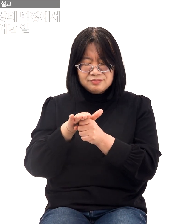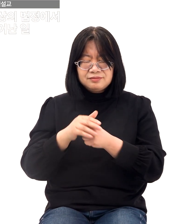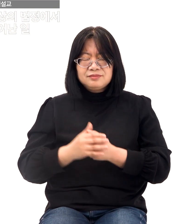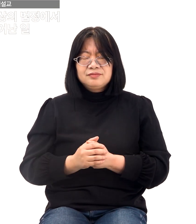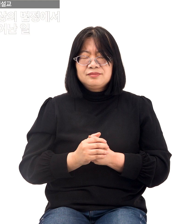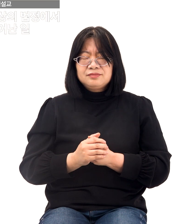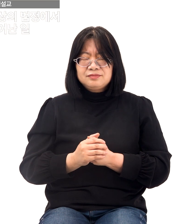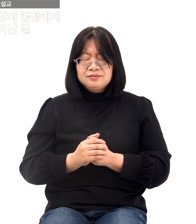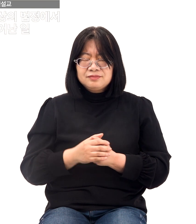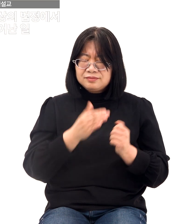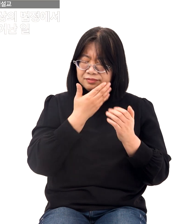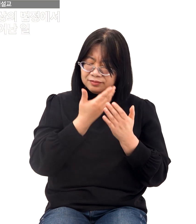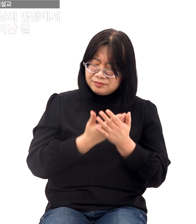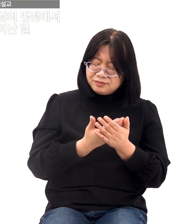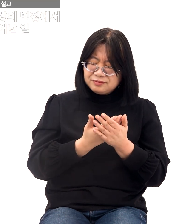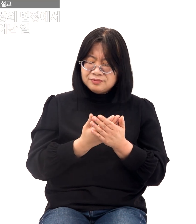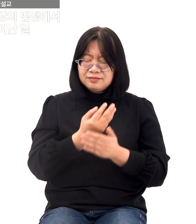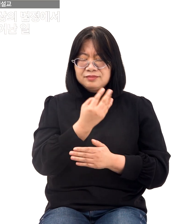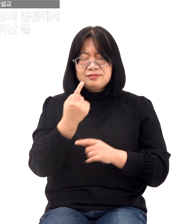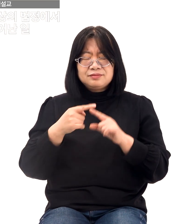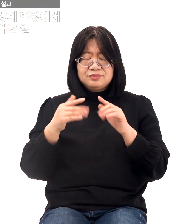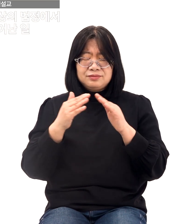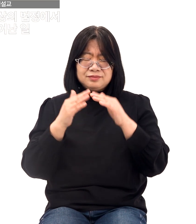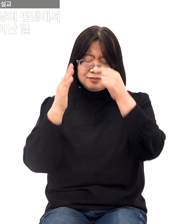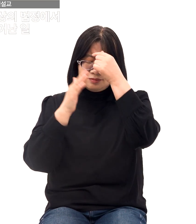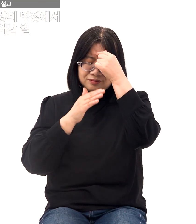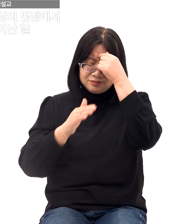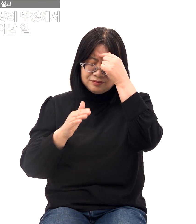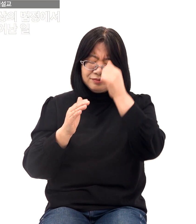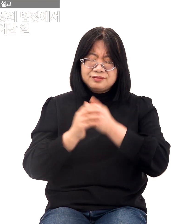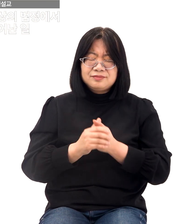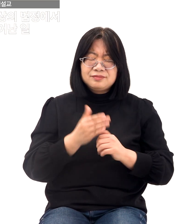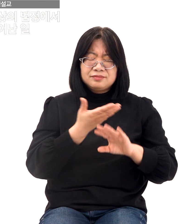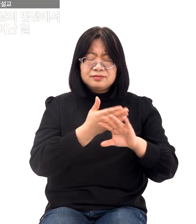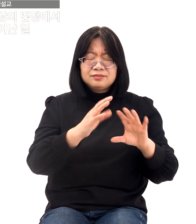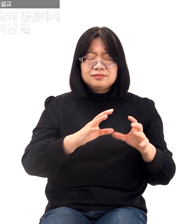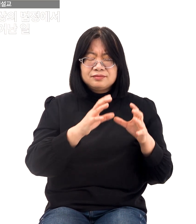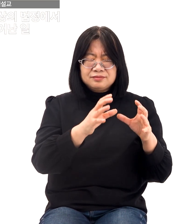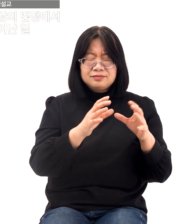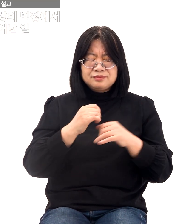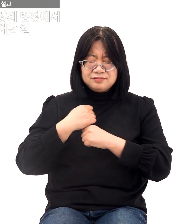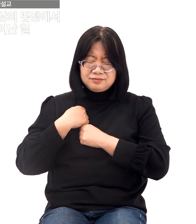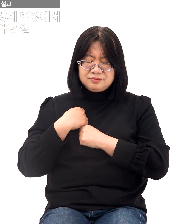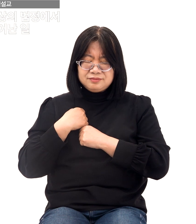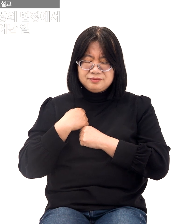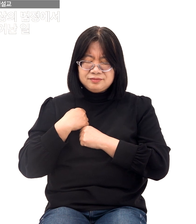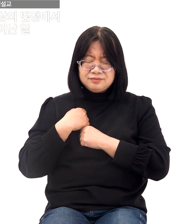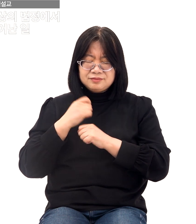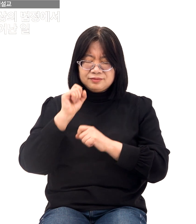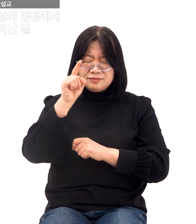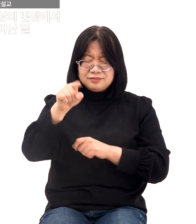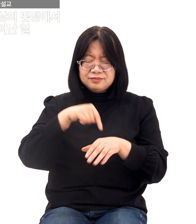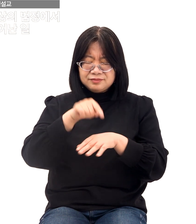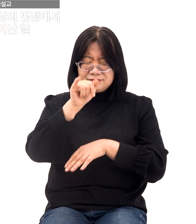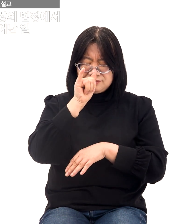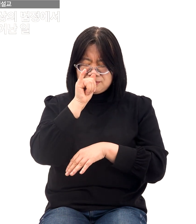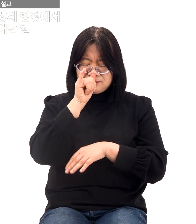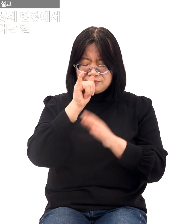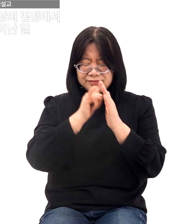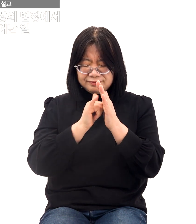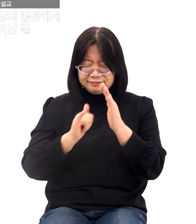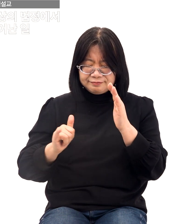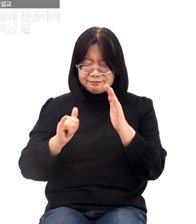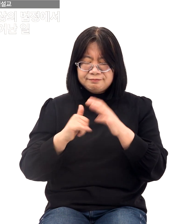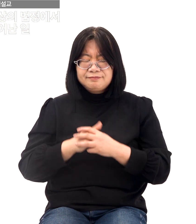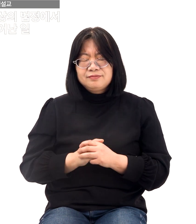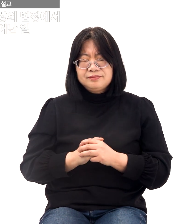사랑하는 귀한 3일의 성도들, 해외, 국내, 멀리 출타해 있는